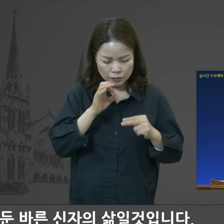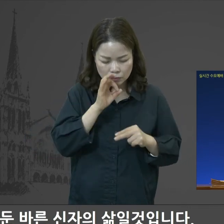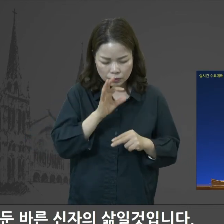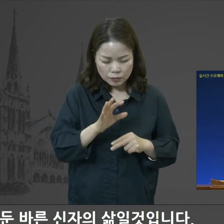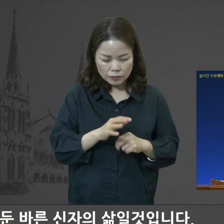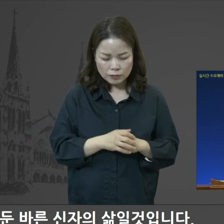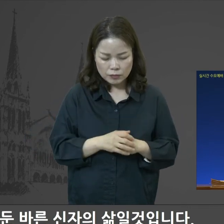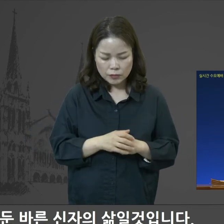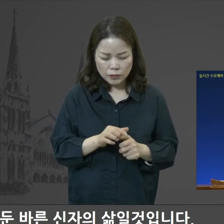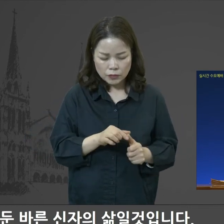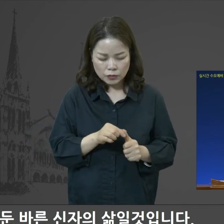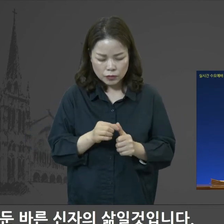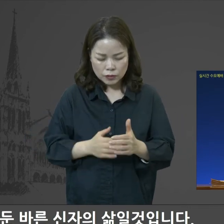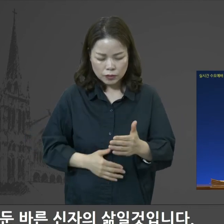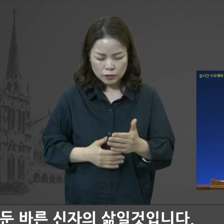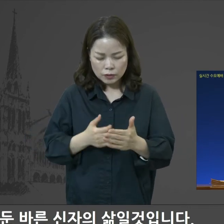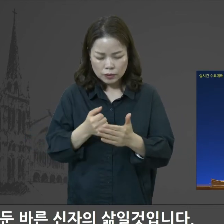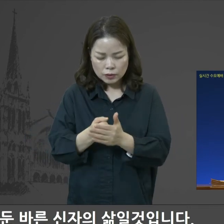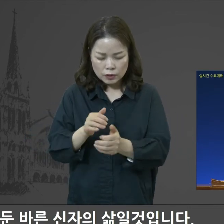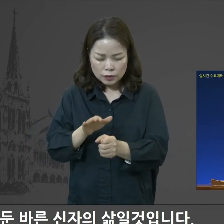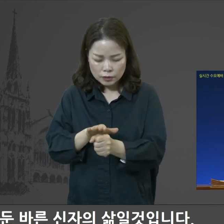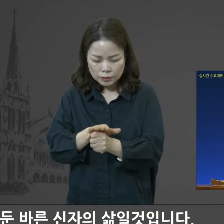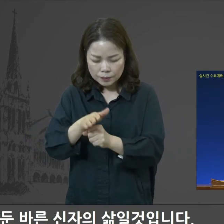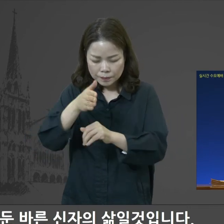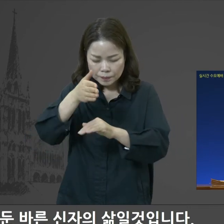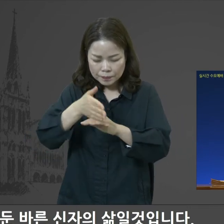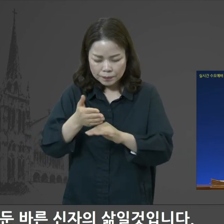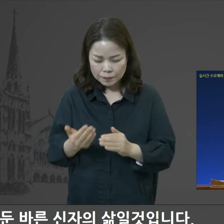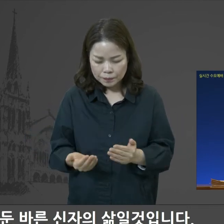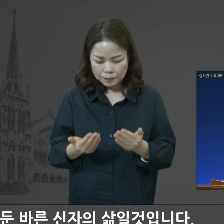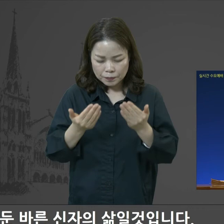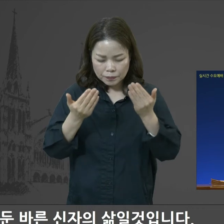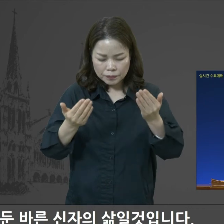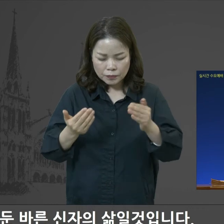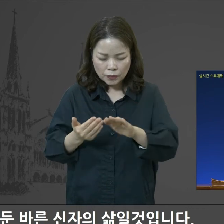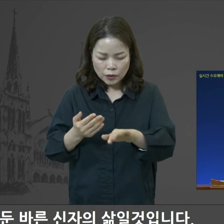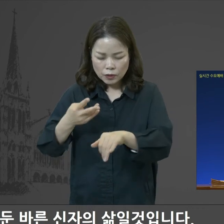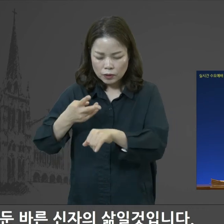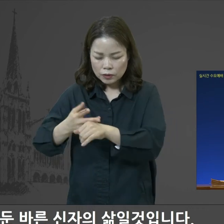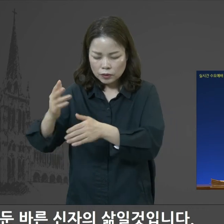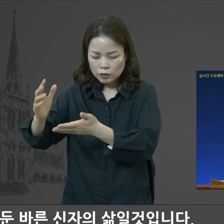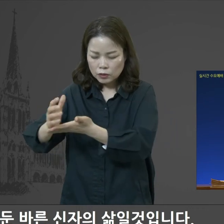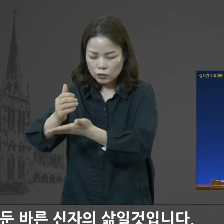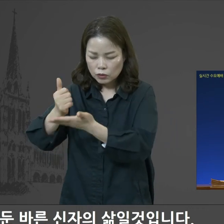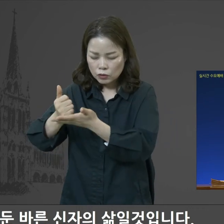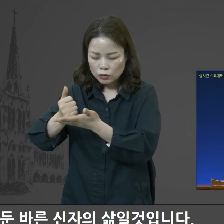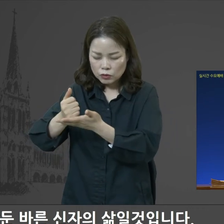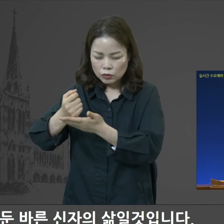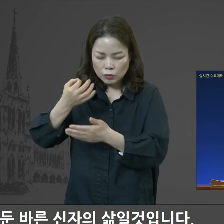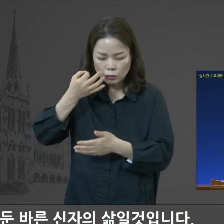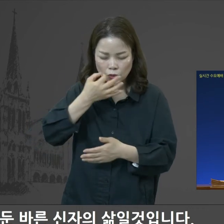구원을 작정하신 그 사랑에 감사합니다. 우리의 참 스승이신 그리스도께서 보이신